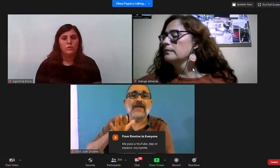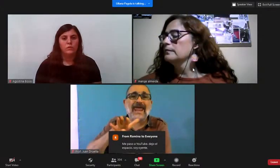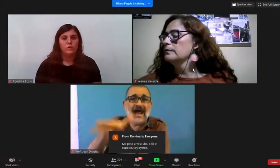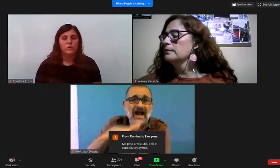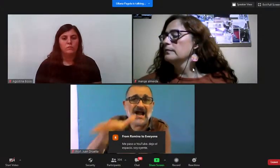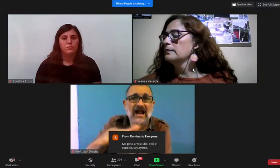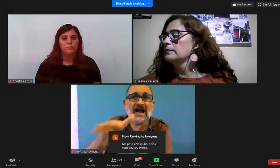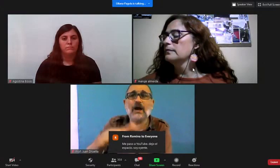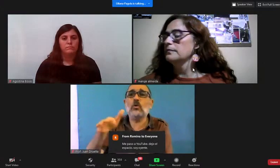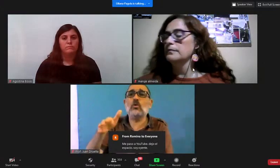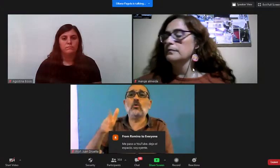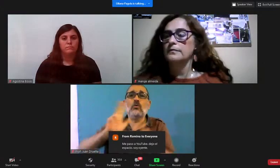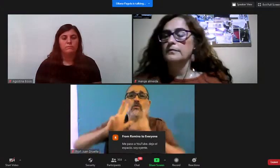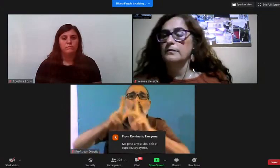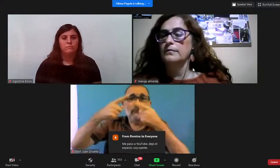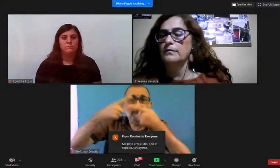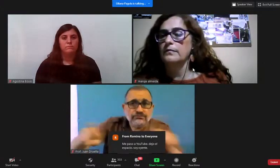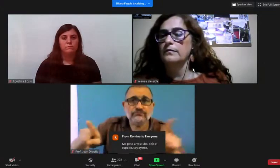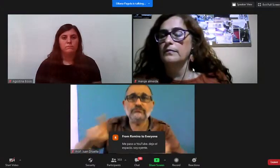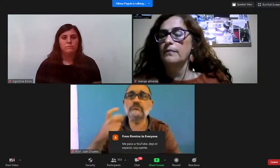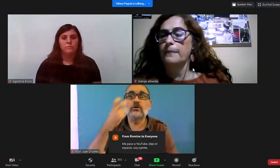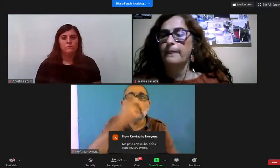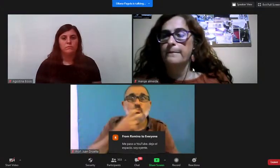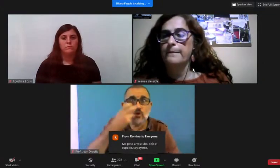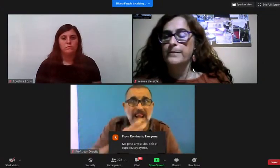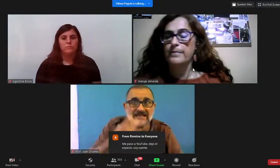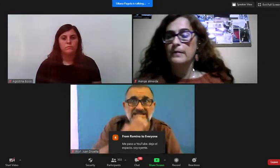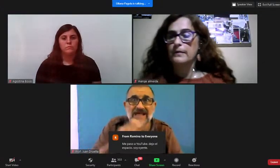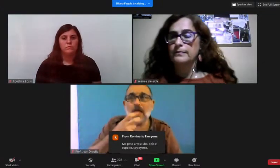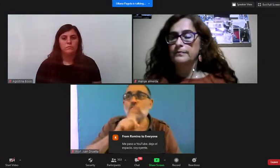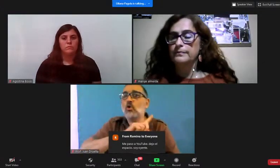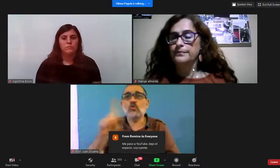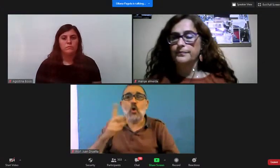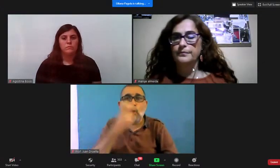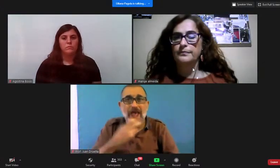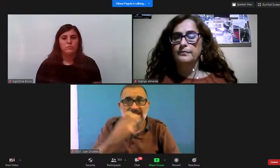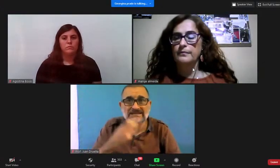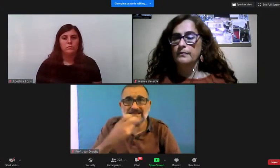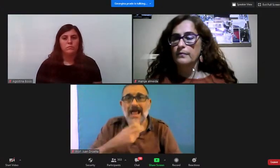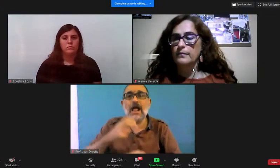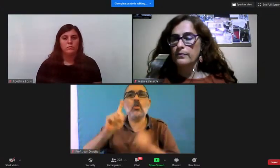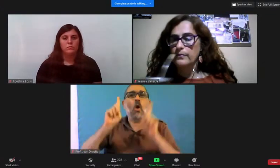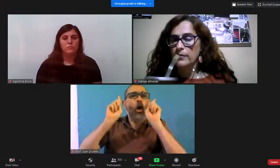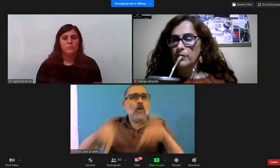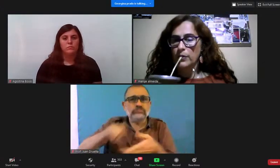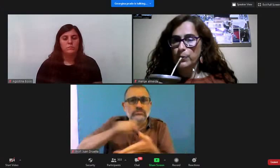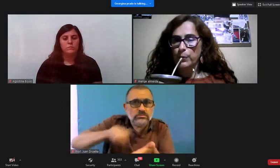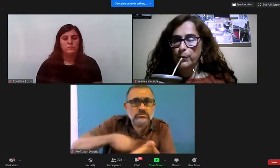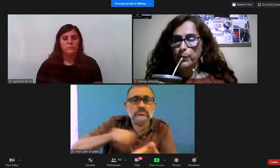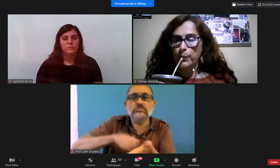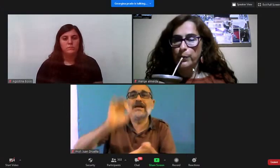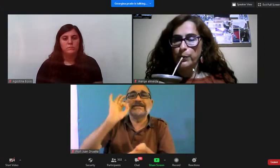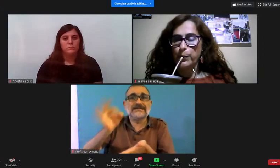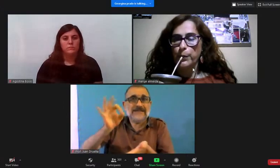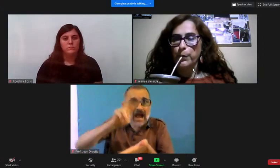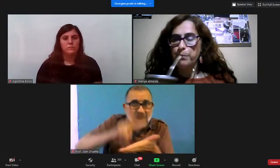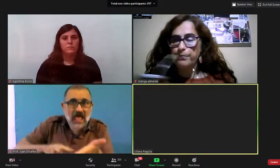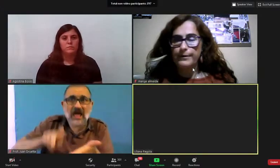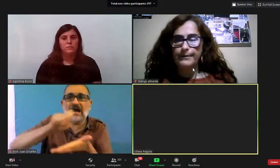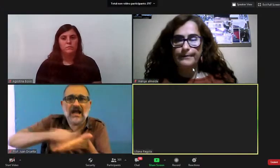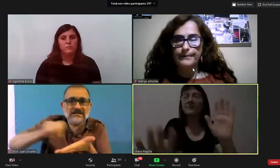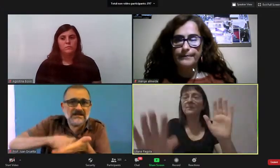digamos, como personas que subocupan, digamos, no, mejor dicho, hay como diferentes, páralo un poquito,